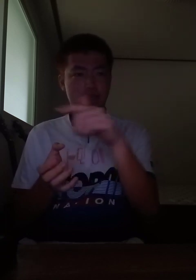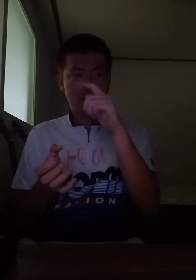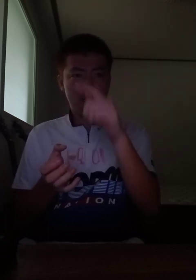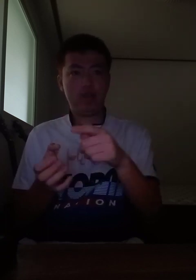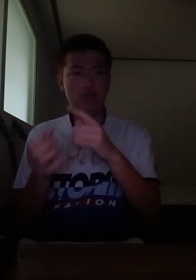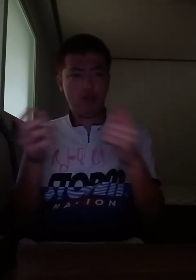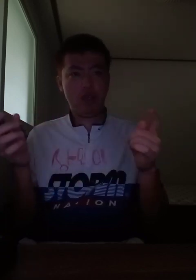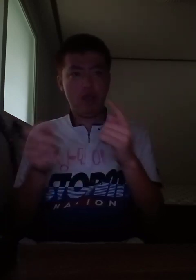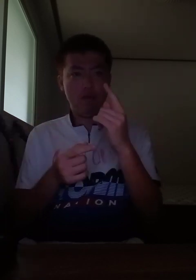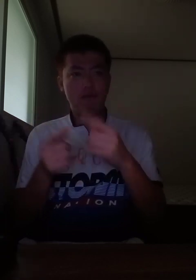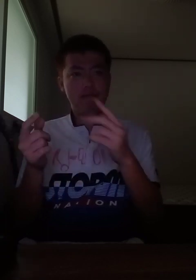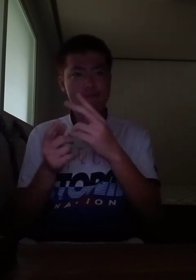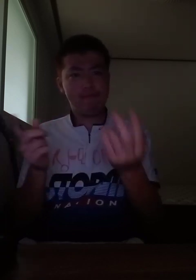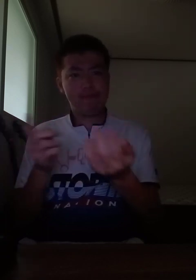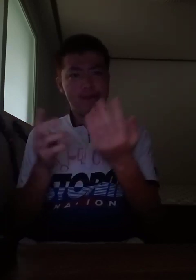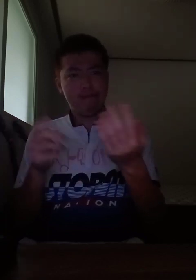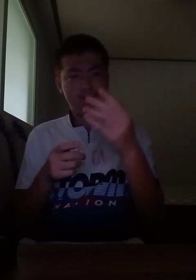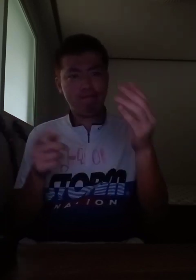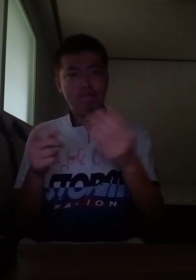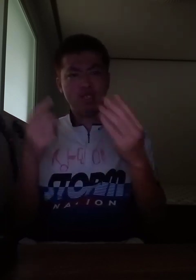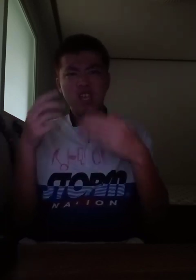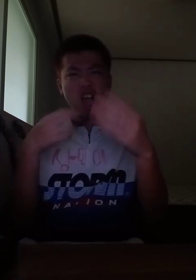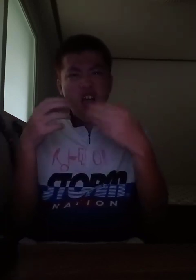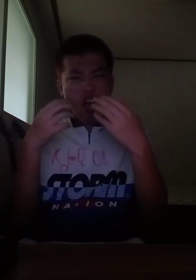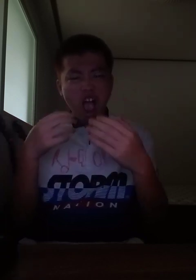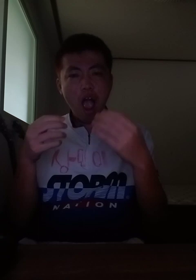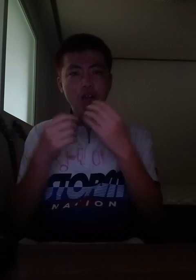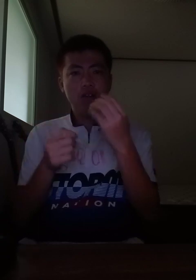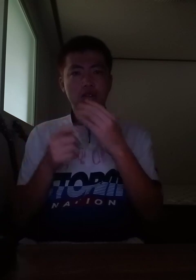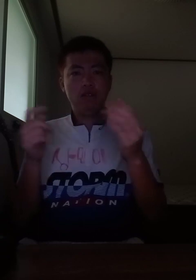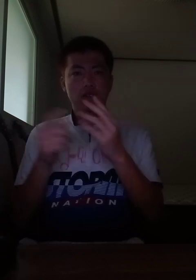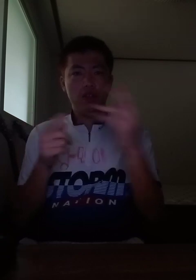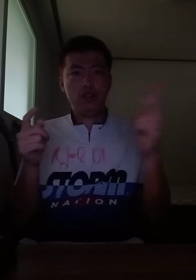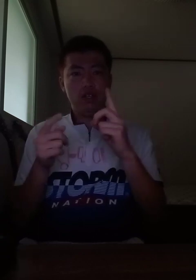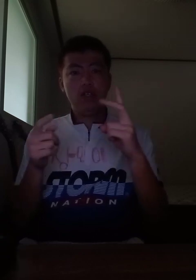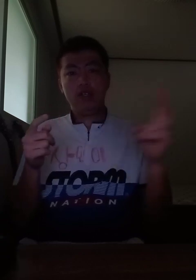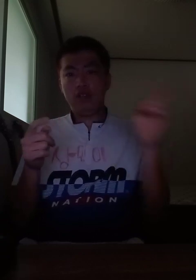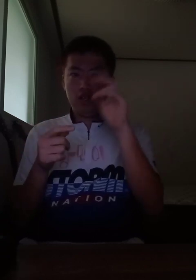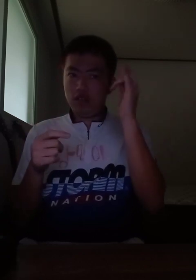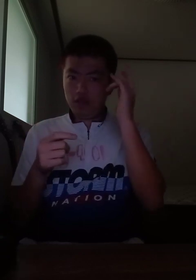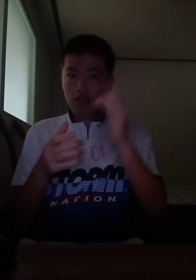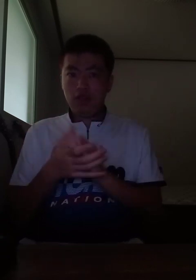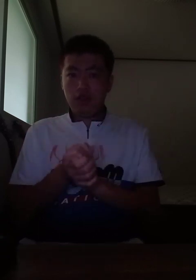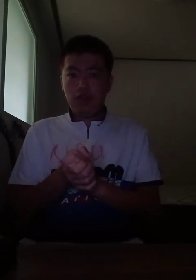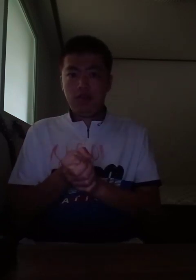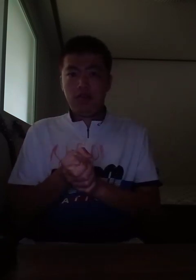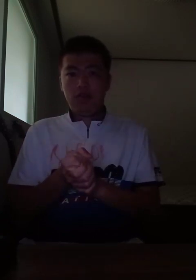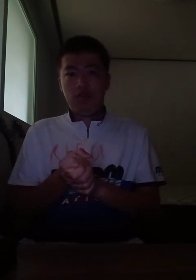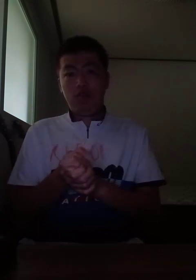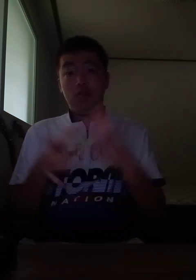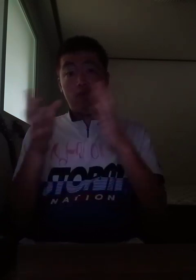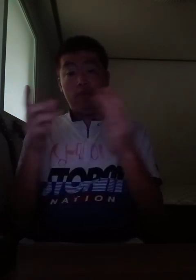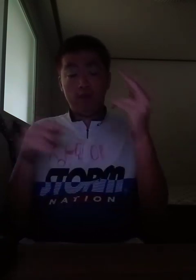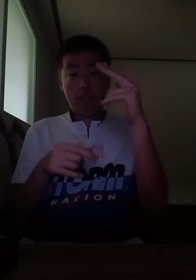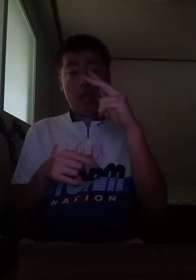후에 90데시벨 이상의 소리만 지르면 충분히 112로 신고가 되는. 음성인식 비상벨은